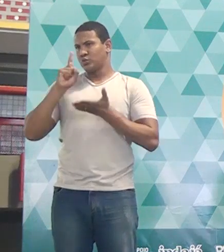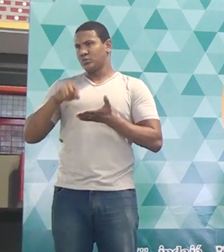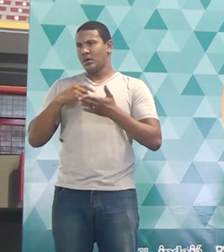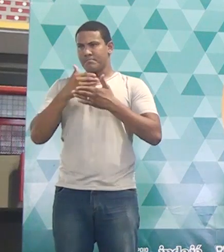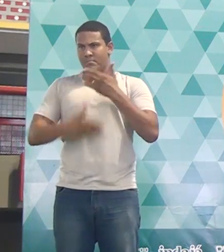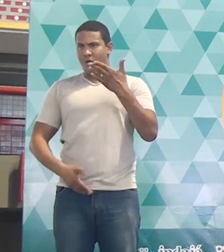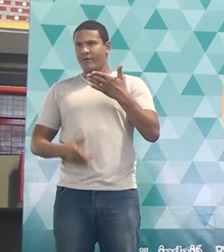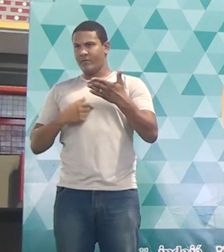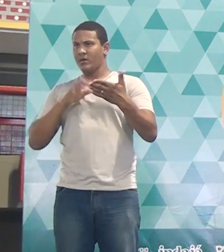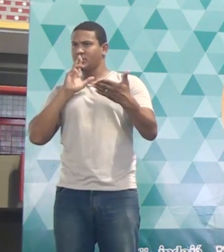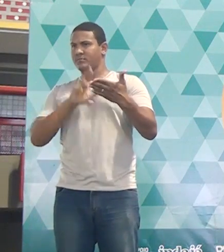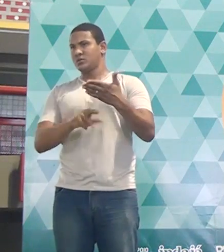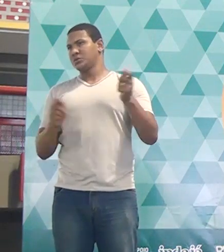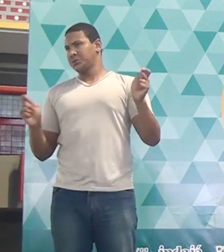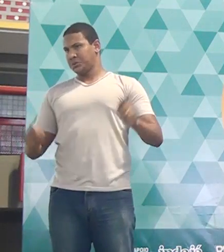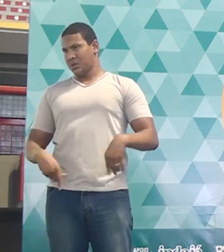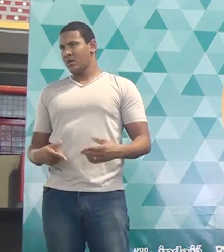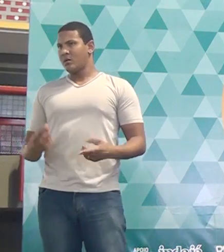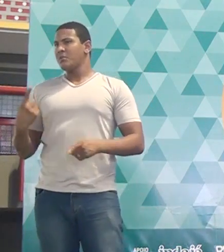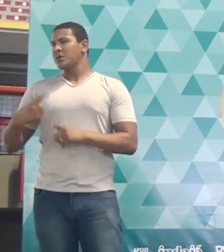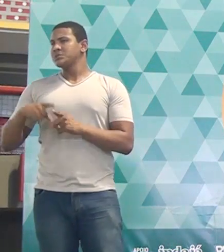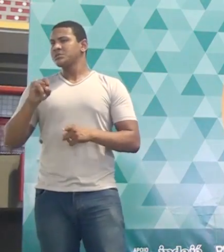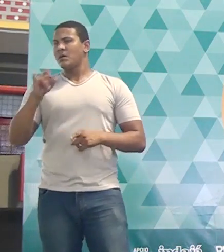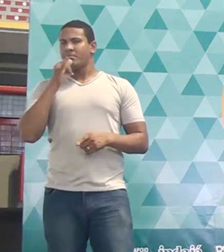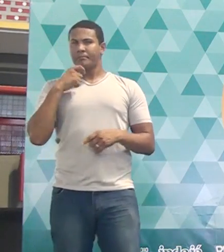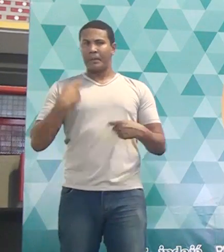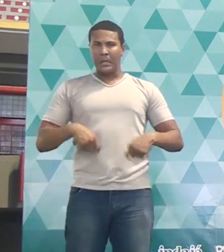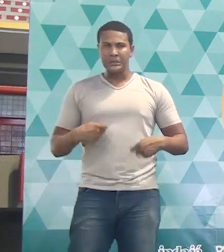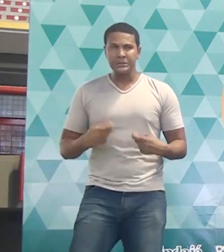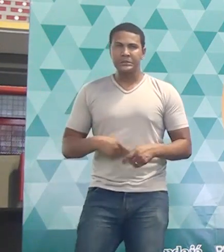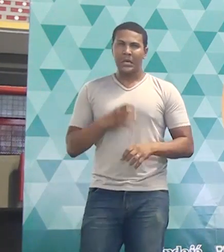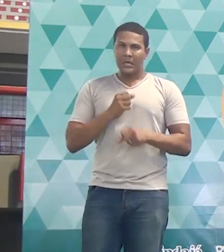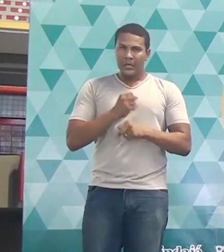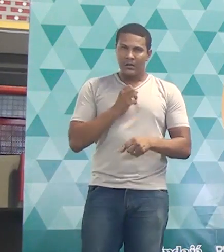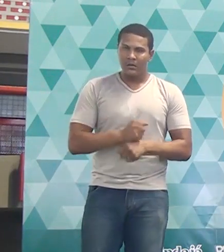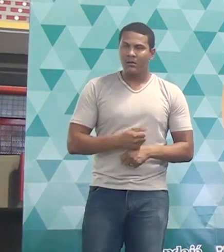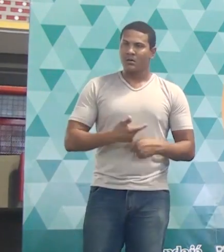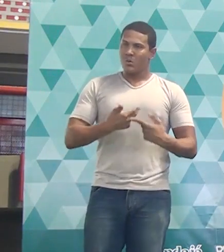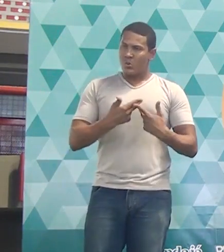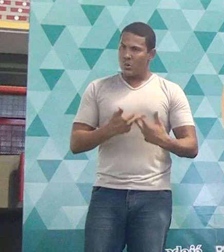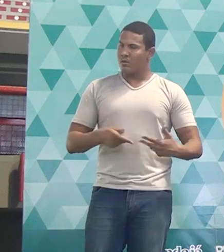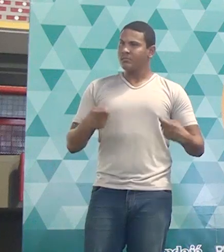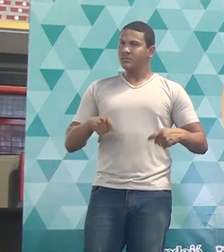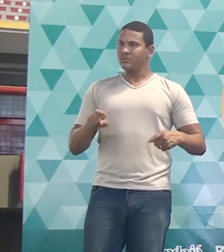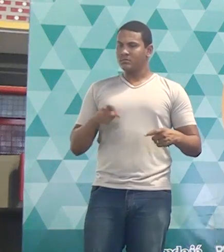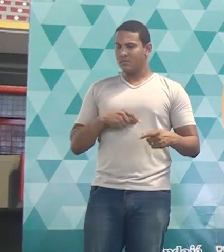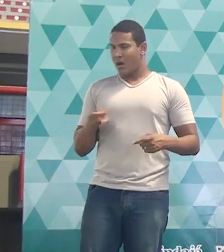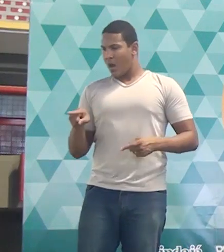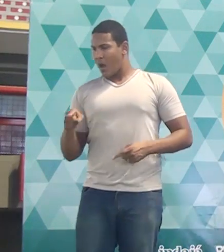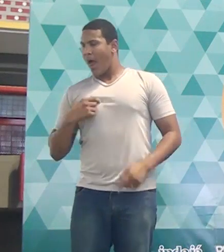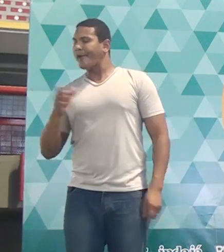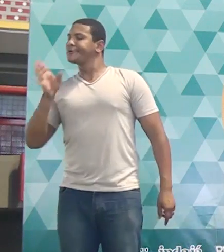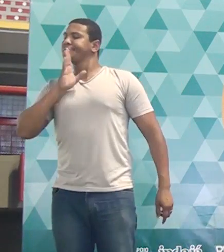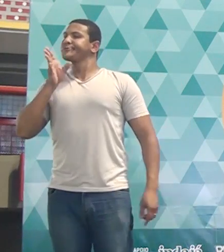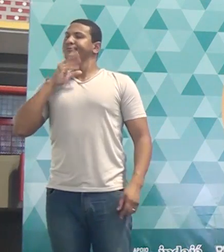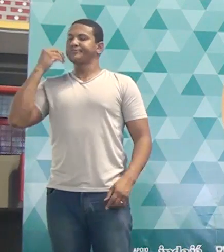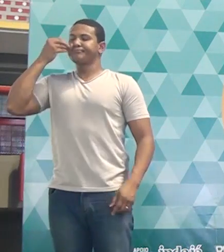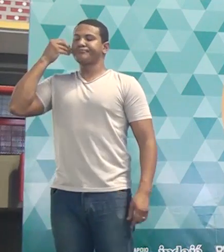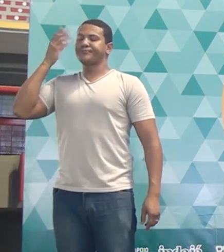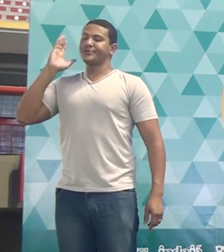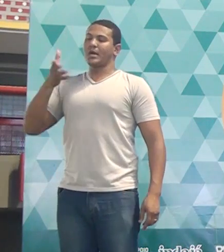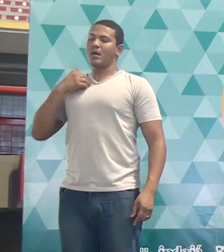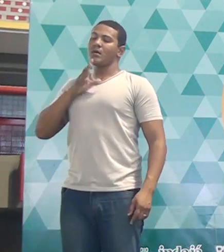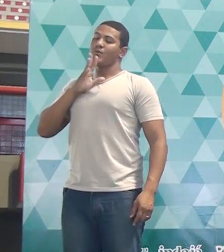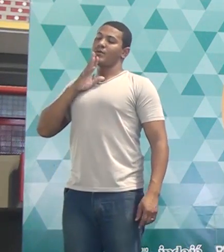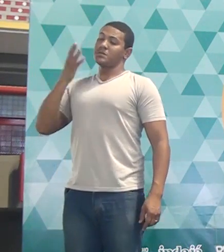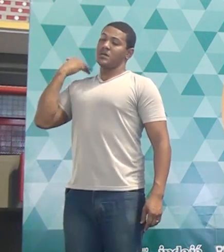você tiver conhecimento de mundo, você não precisa dessa teoria que eu estou lhe dando aqui hoje. Você simplesmente saberá. Então é muito importante que você